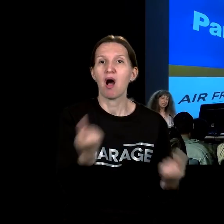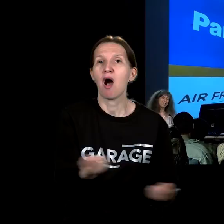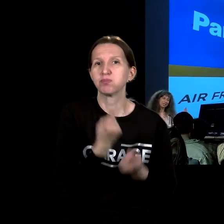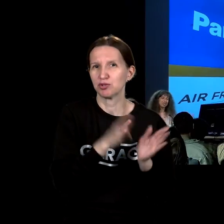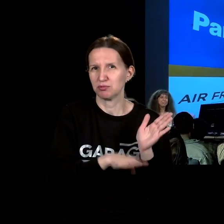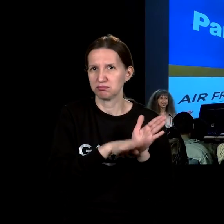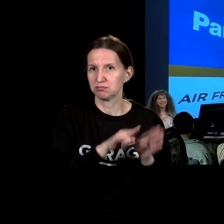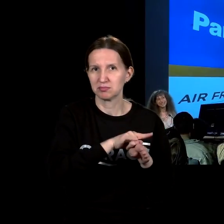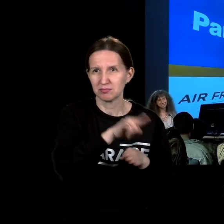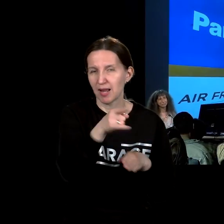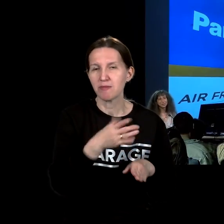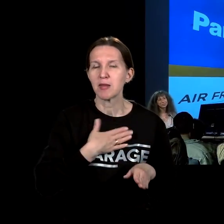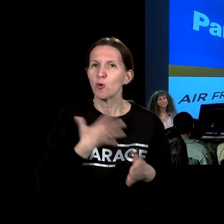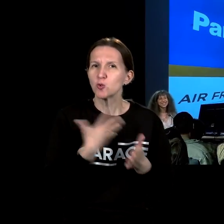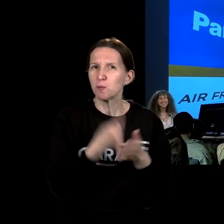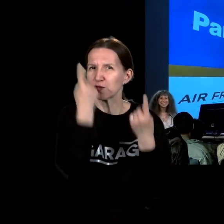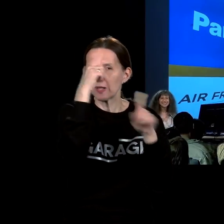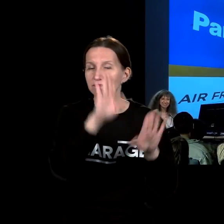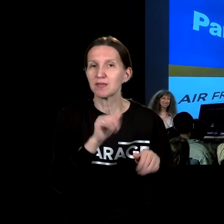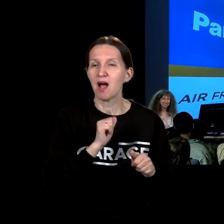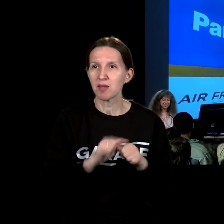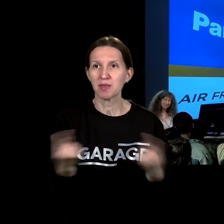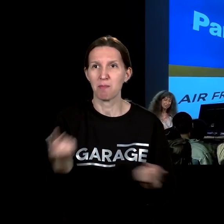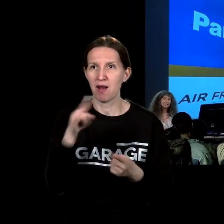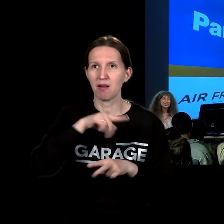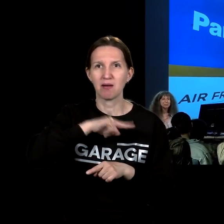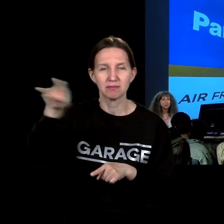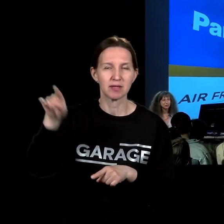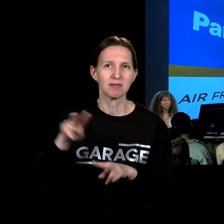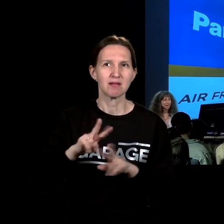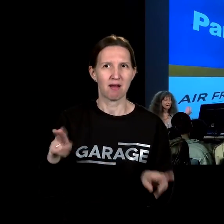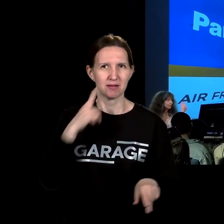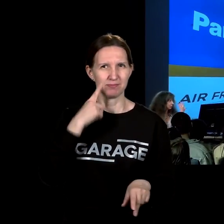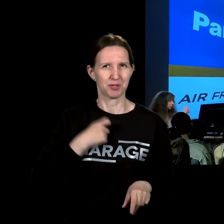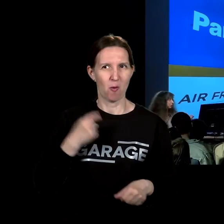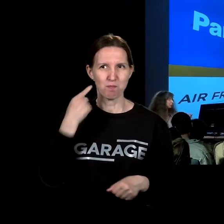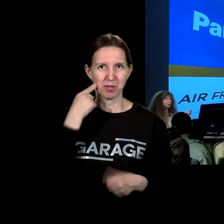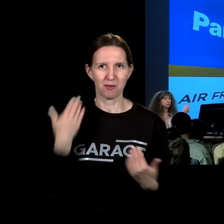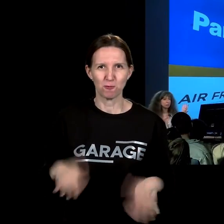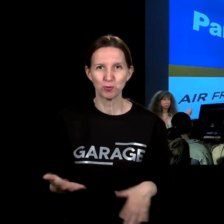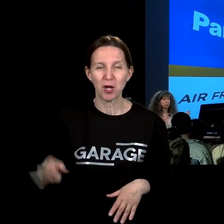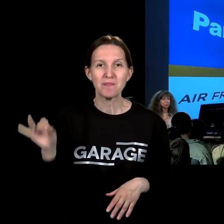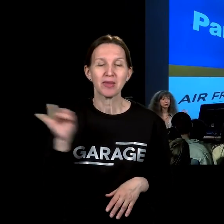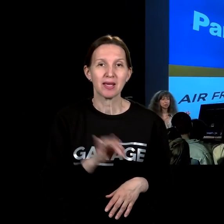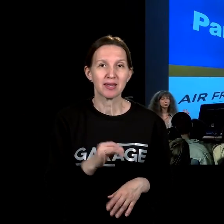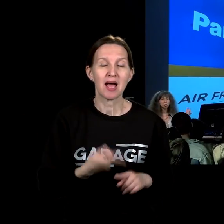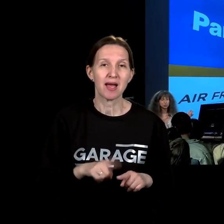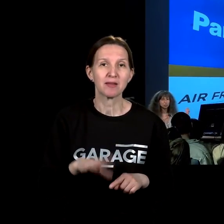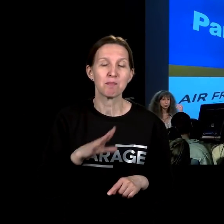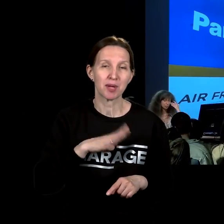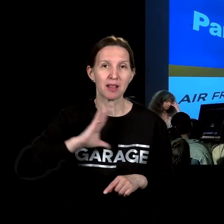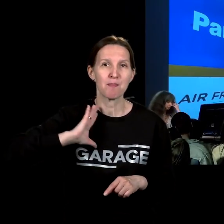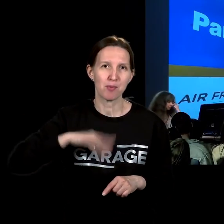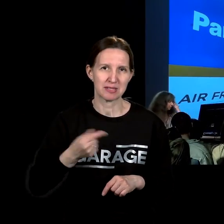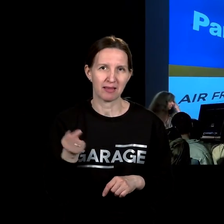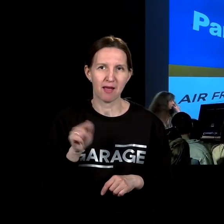твой, а совершенно банальный самолет, это почти обидно. И как я уже говорила, это произошло после того,